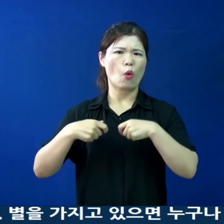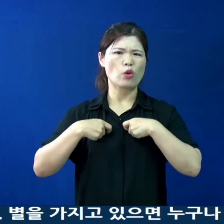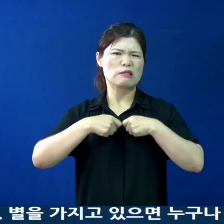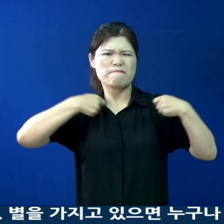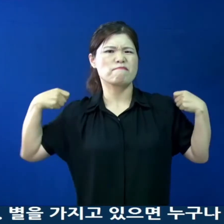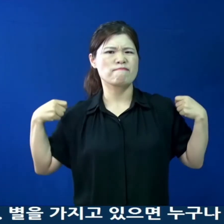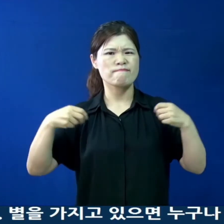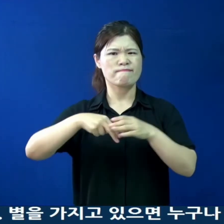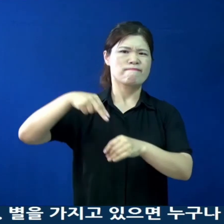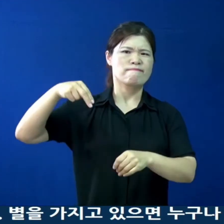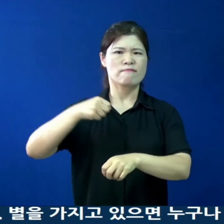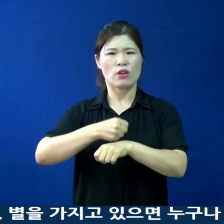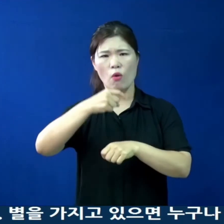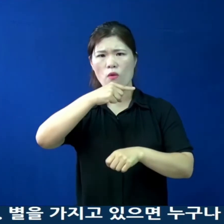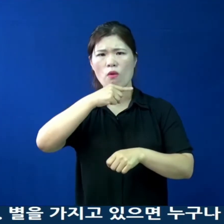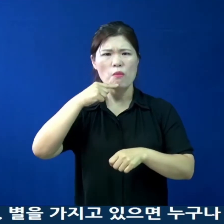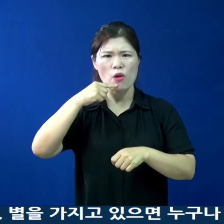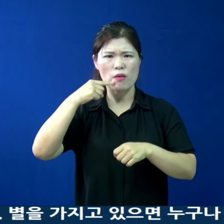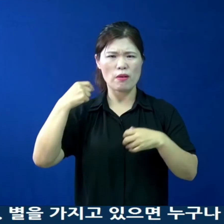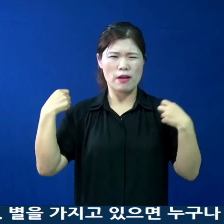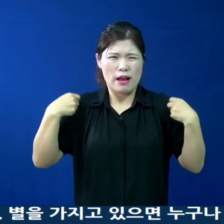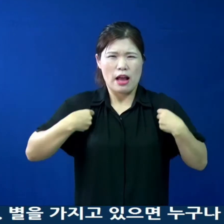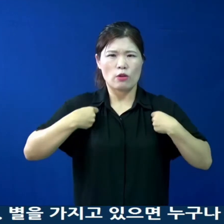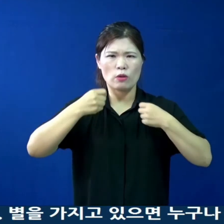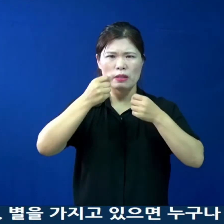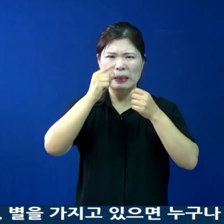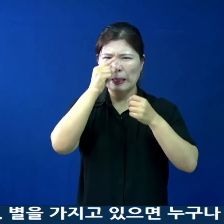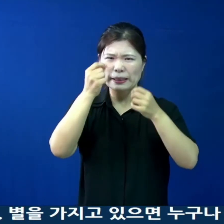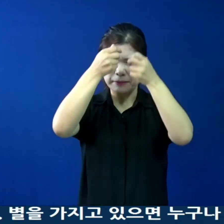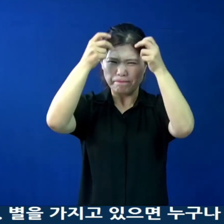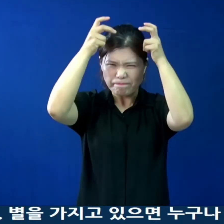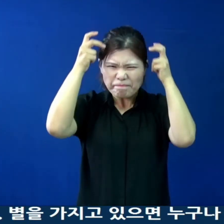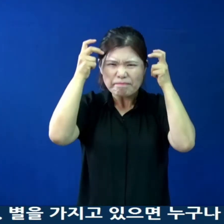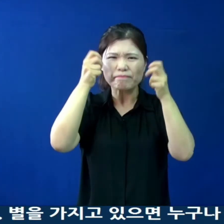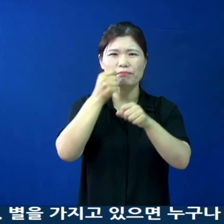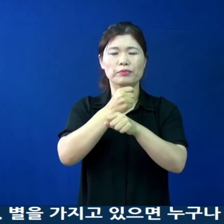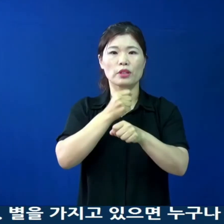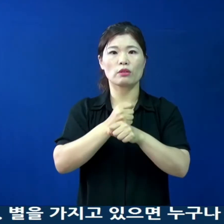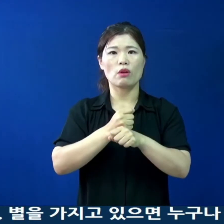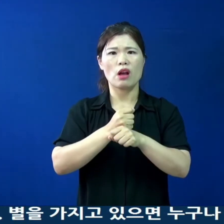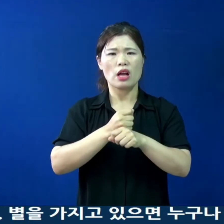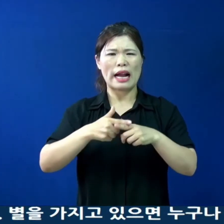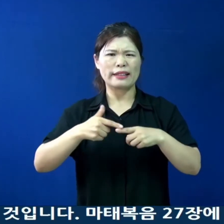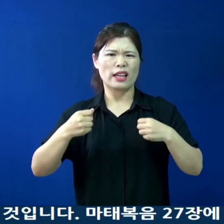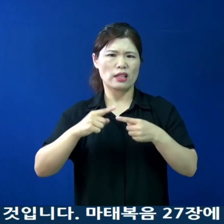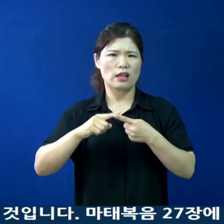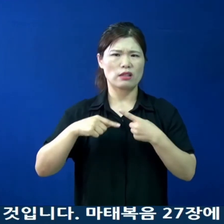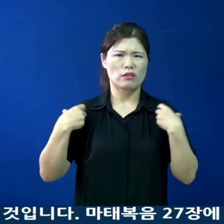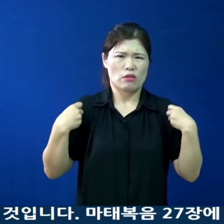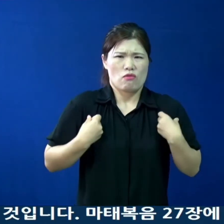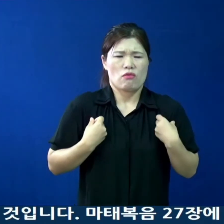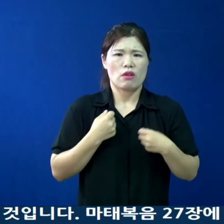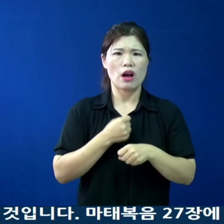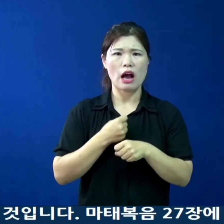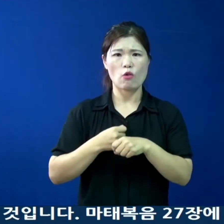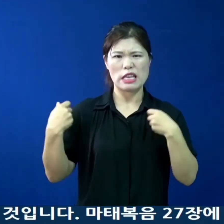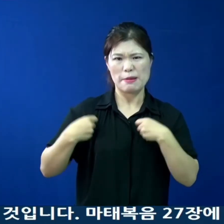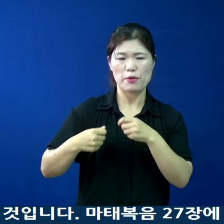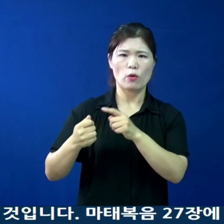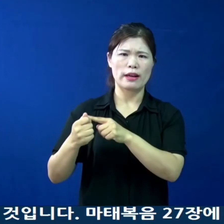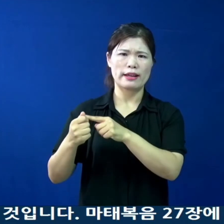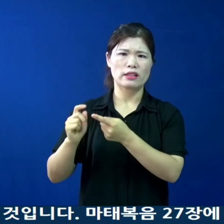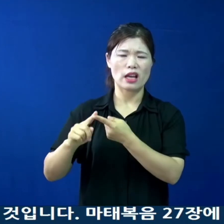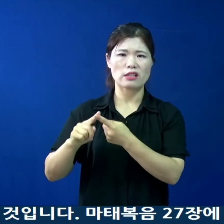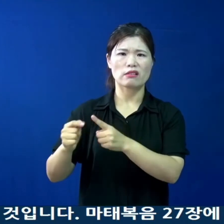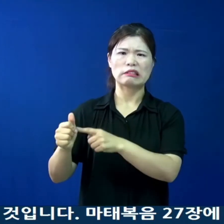입히며 가시관을 엮어 그의 머리에 씌우고 갈대를 그 오른손에 들고 그 앞에서 무릎을 꿇고 희롱하여 이르되